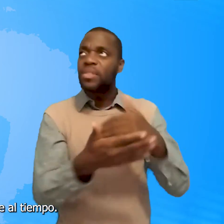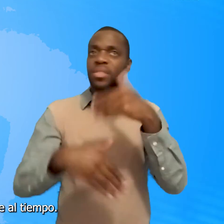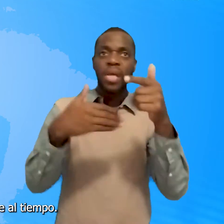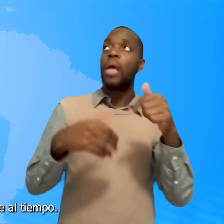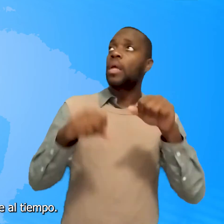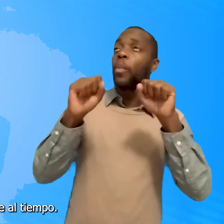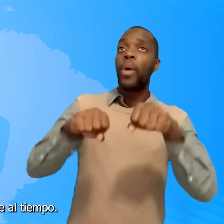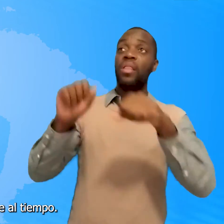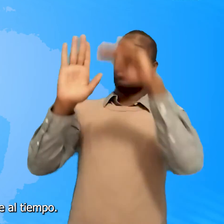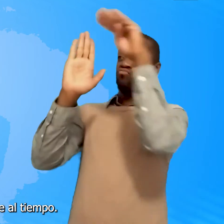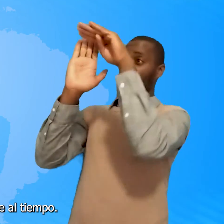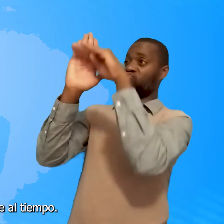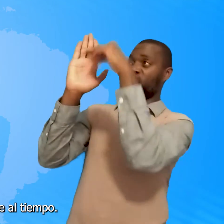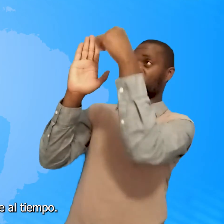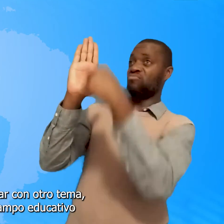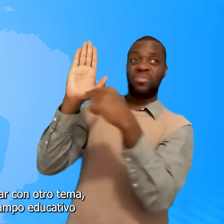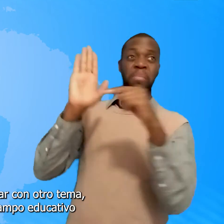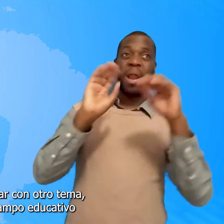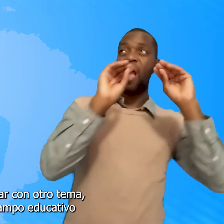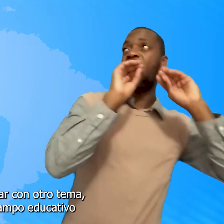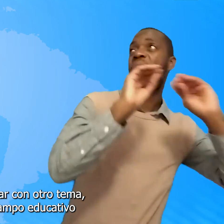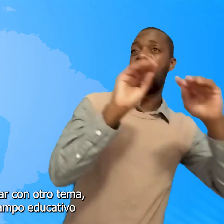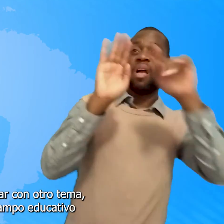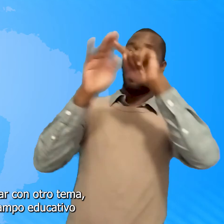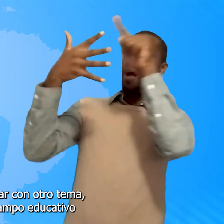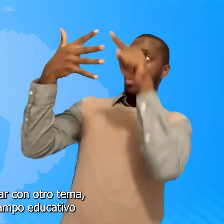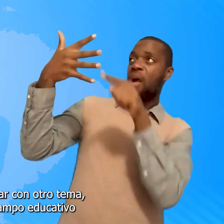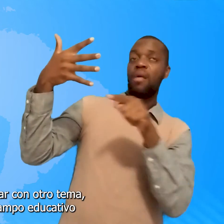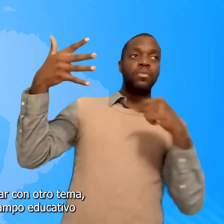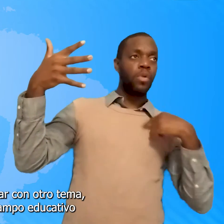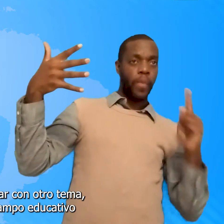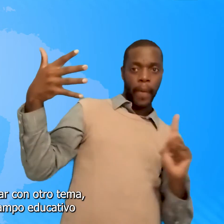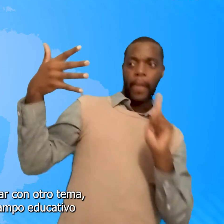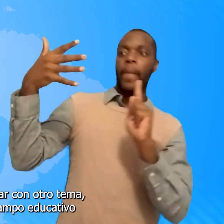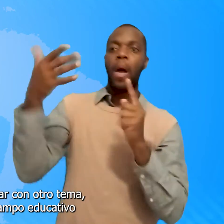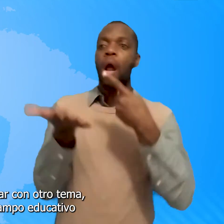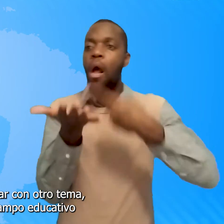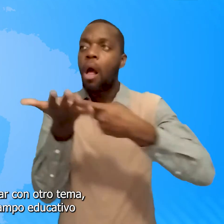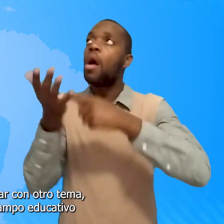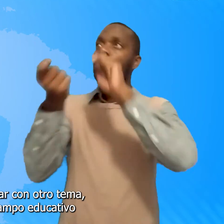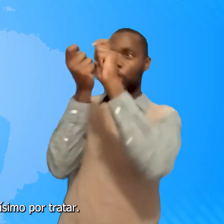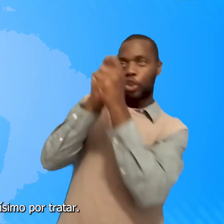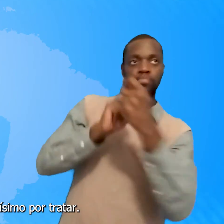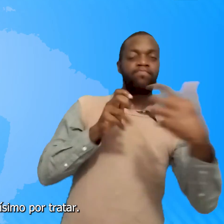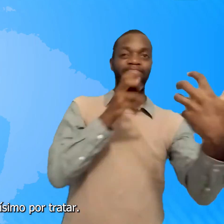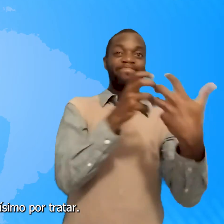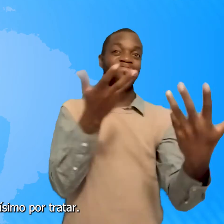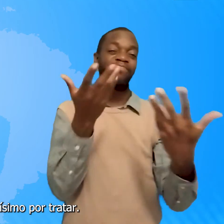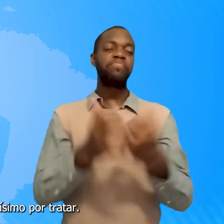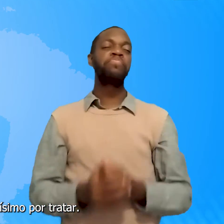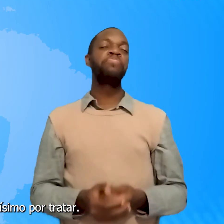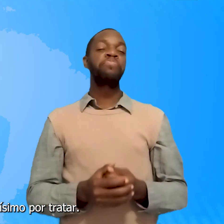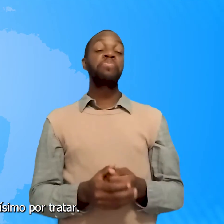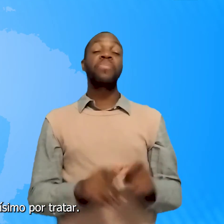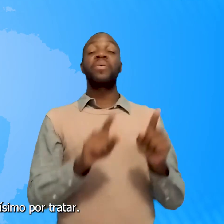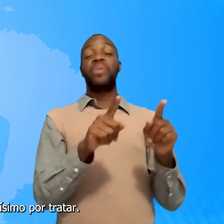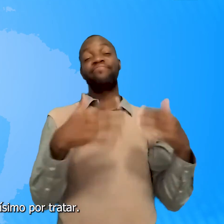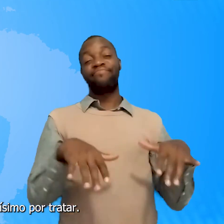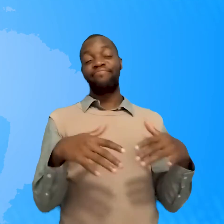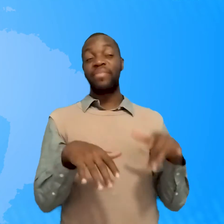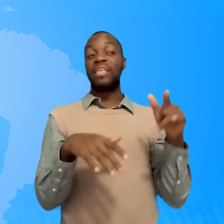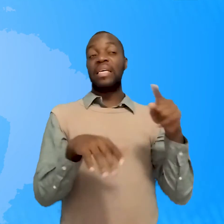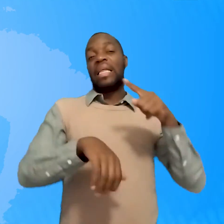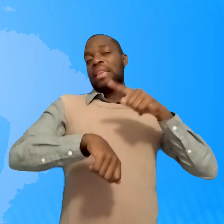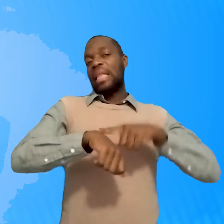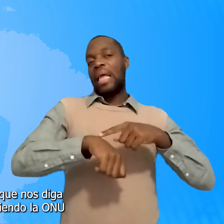en homenaje al tiempo, debemos continuar con otro tema, porque en el campo educativo nos queda muchísimo por